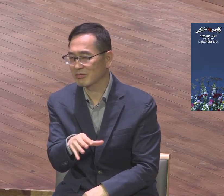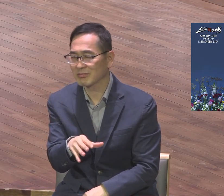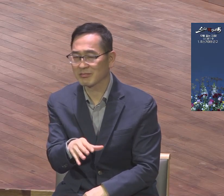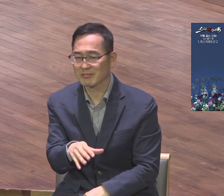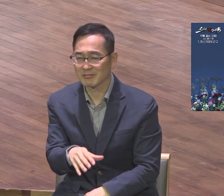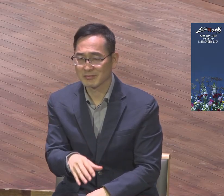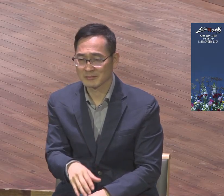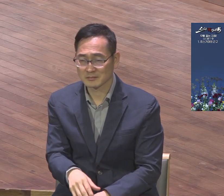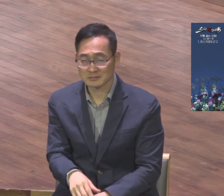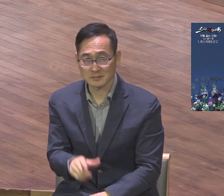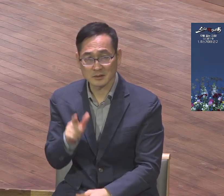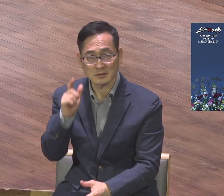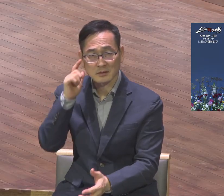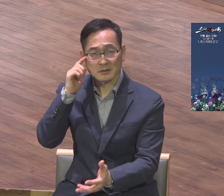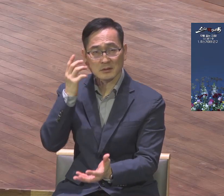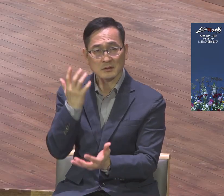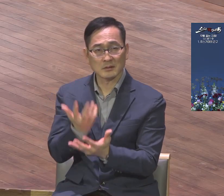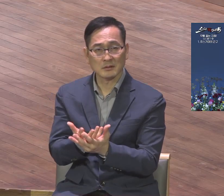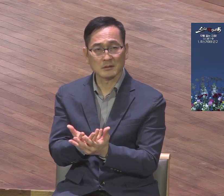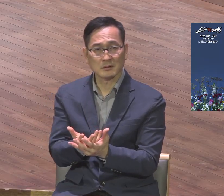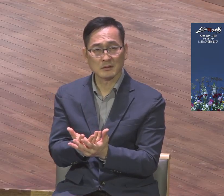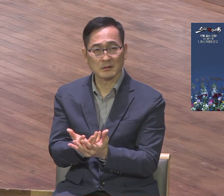어떻게 나에게 이런 일이 생길 수 있냐?